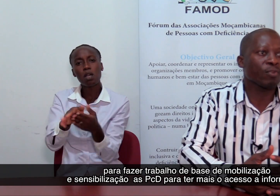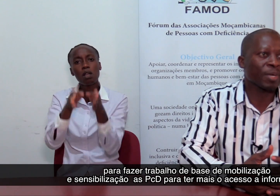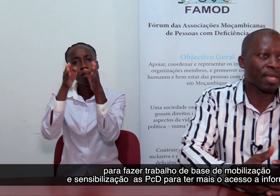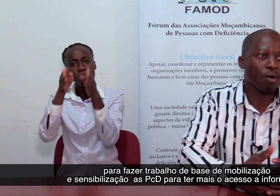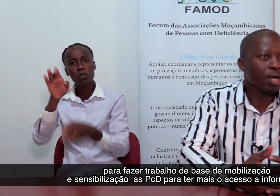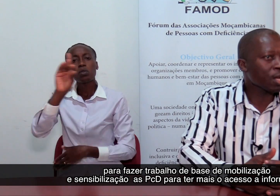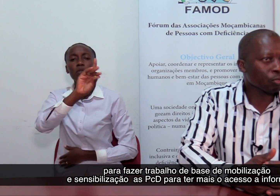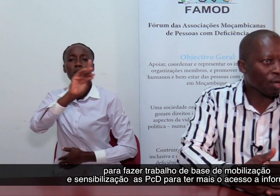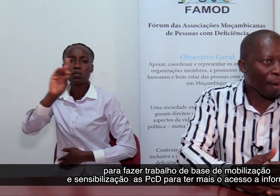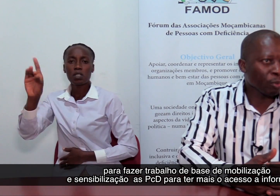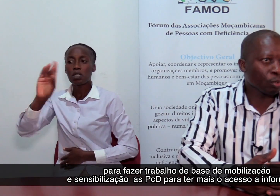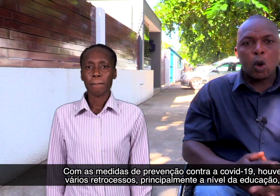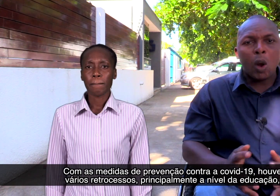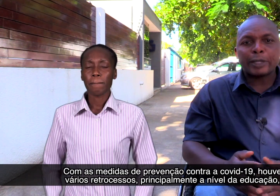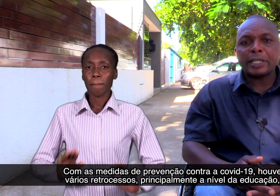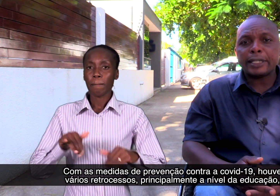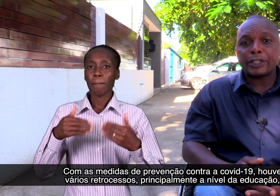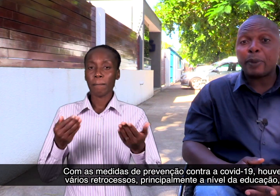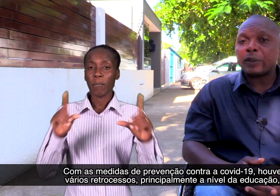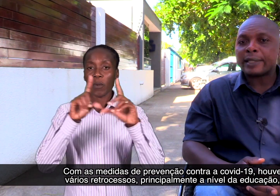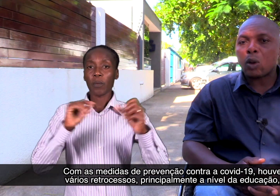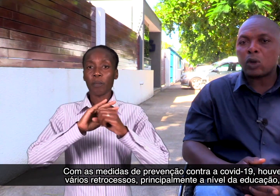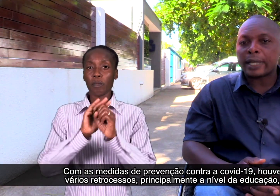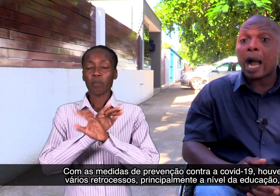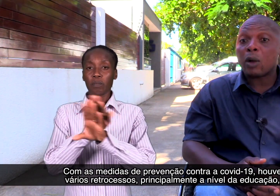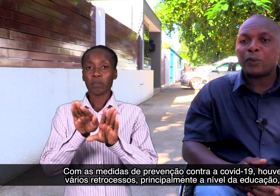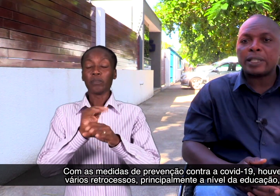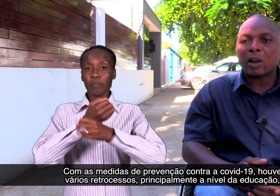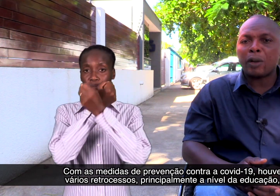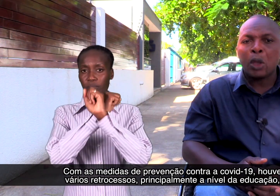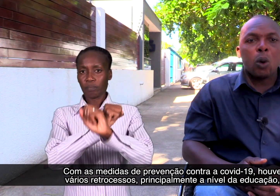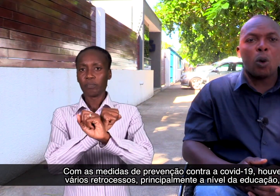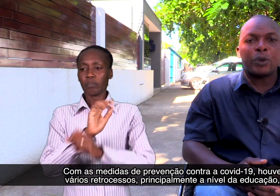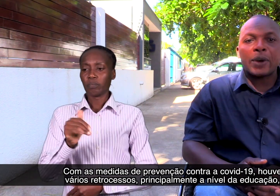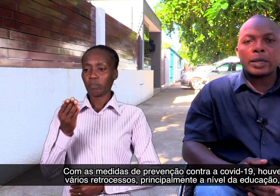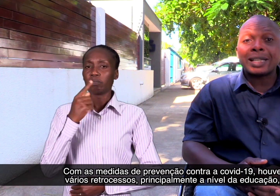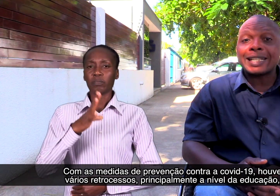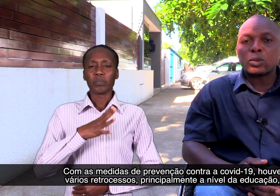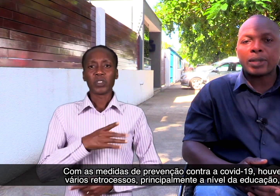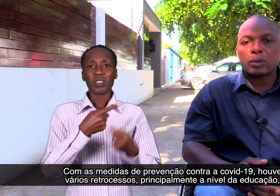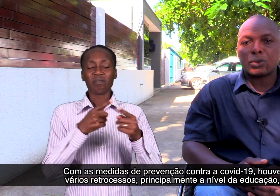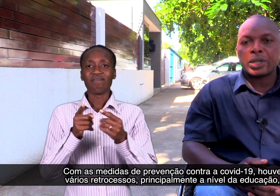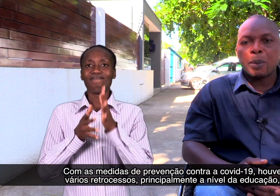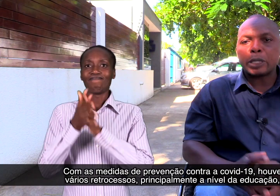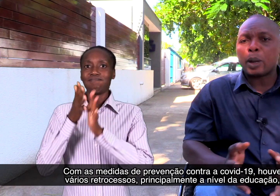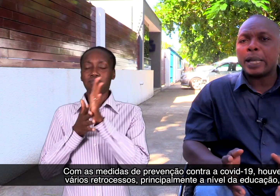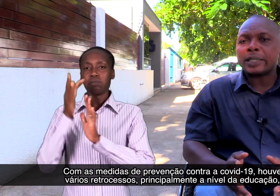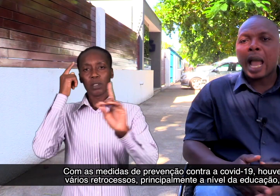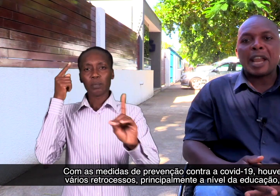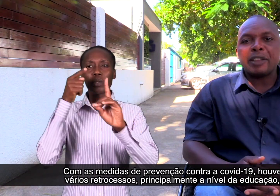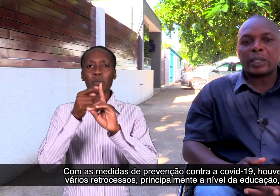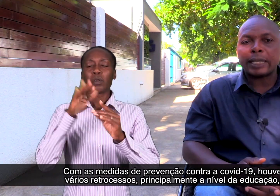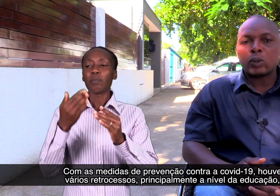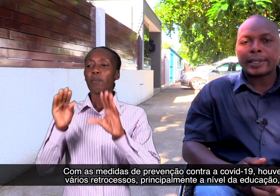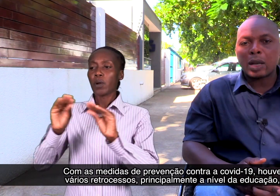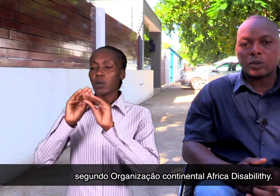acesso à informação. Não só com as medidas de prevenção contra a Covid-19, houve vários retrocessos, principalmente